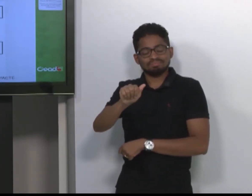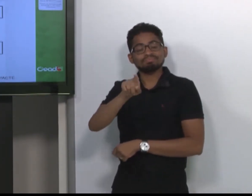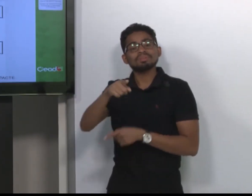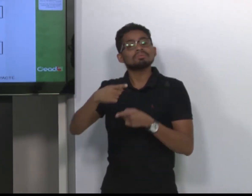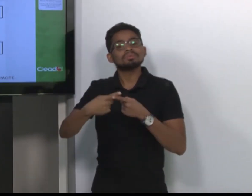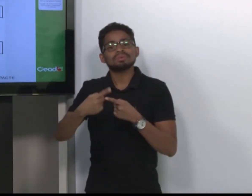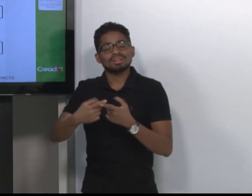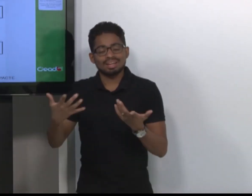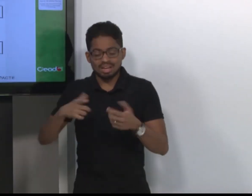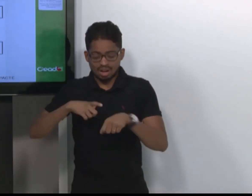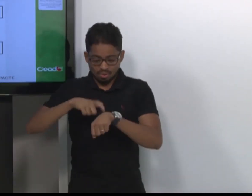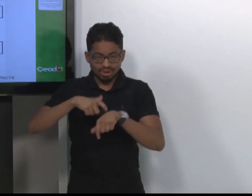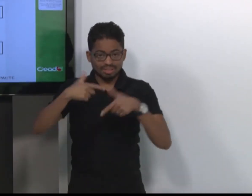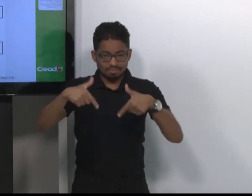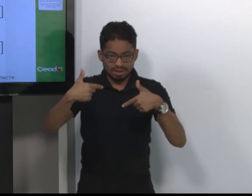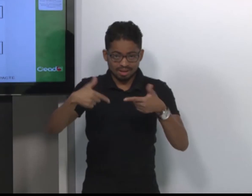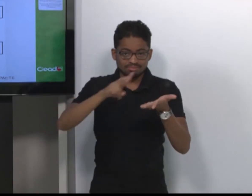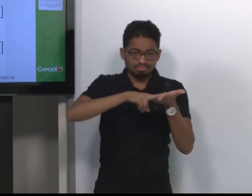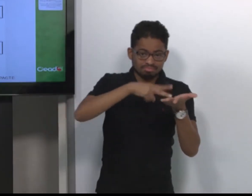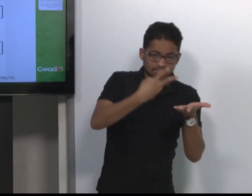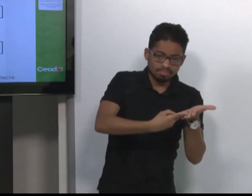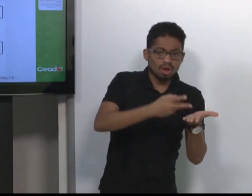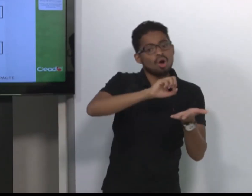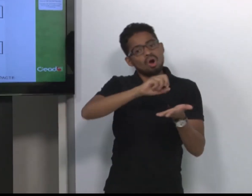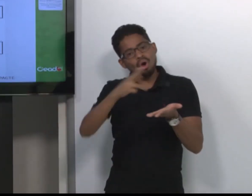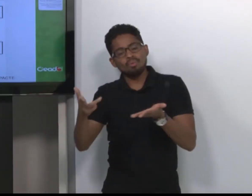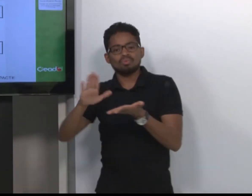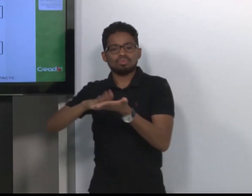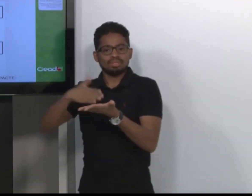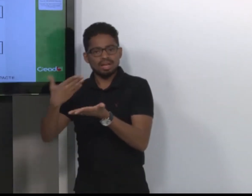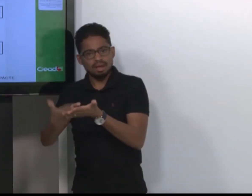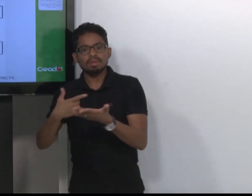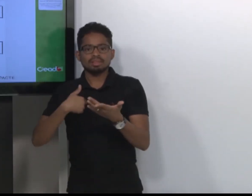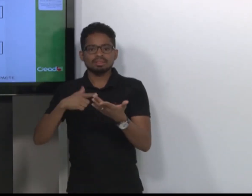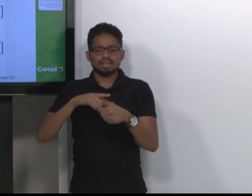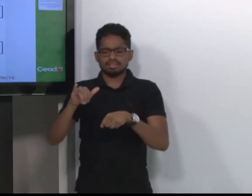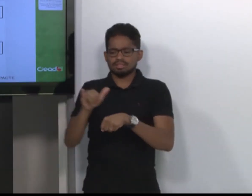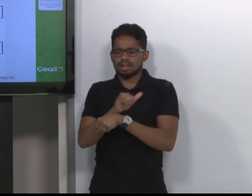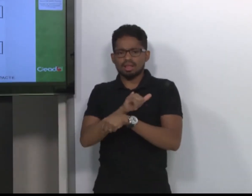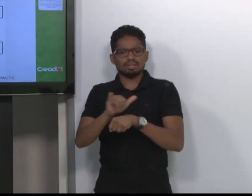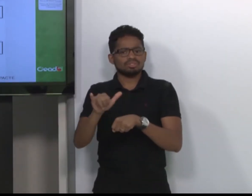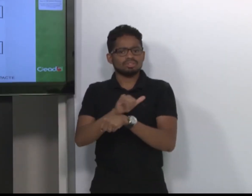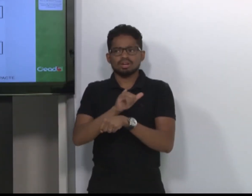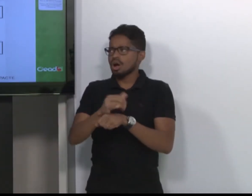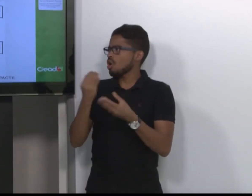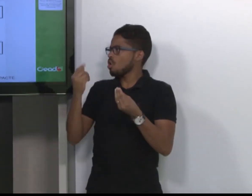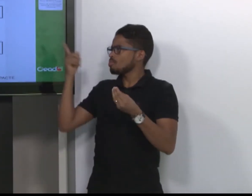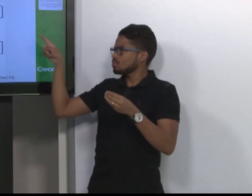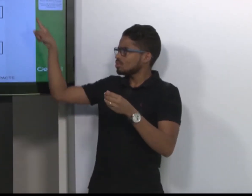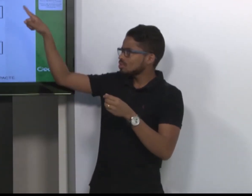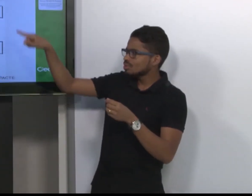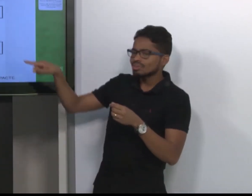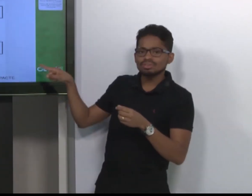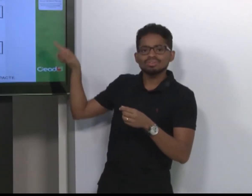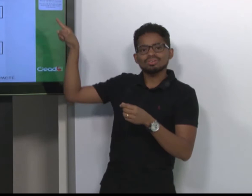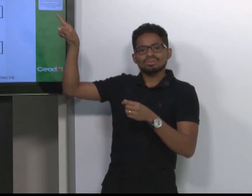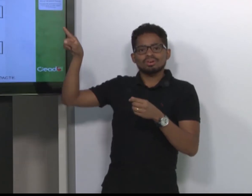E por quê? No momento da atuação como tradutor-intérprete, é necessário ter